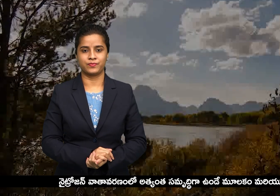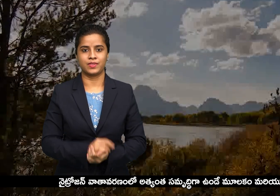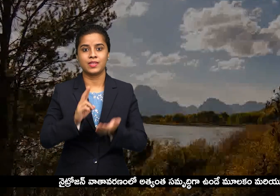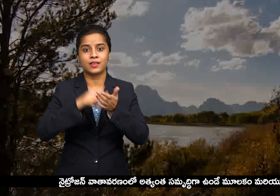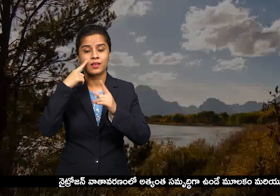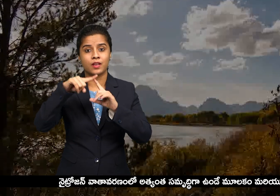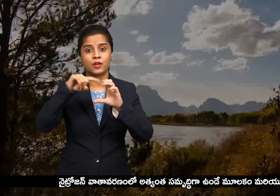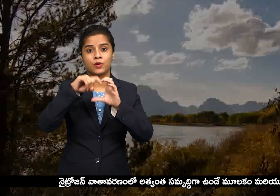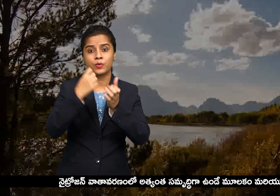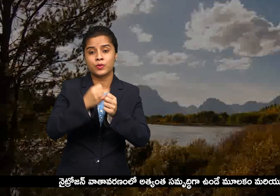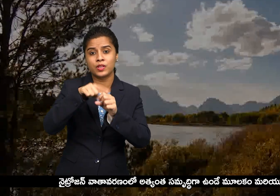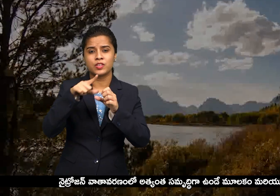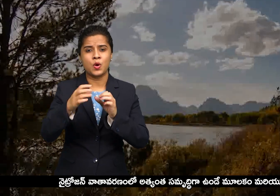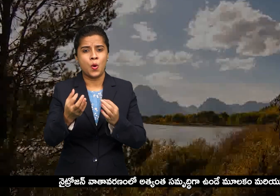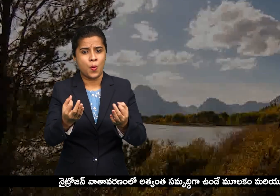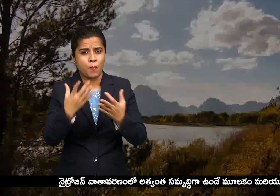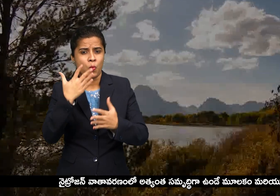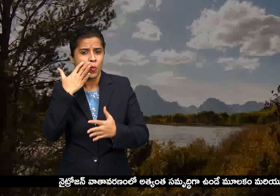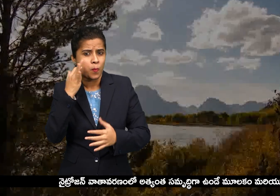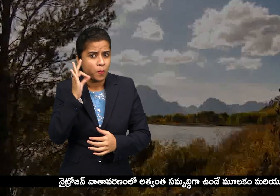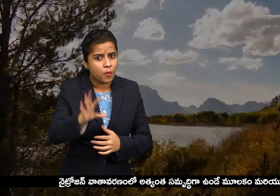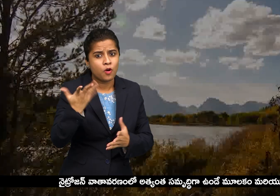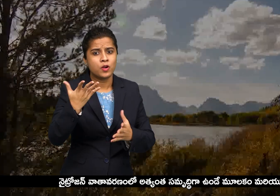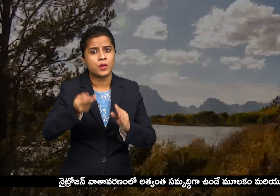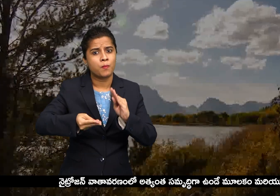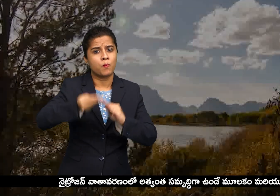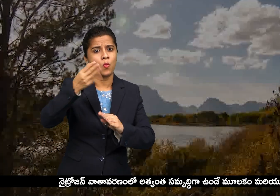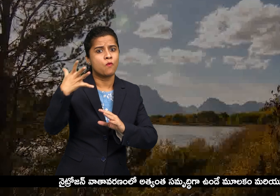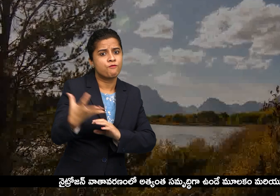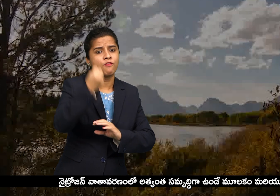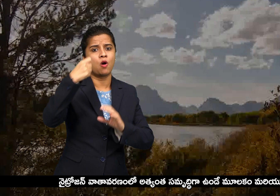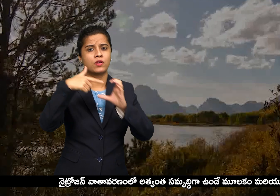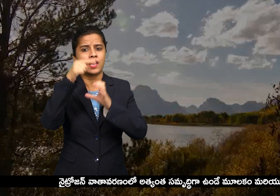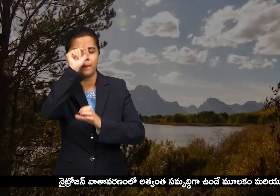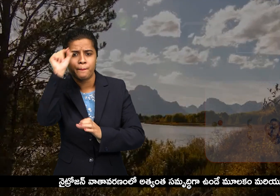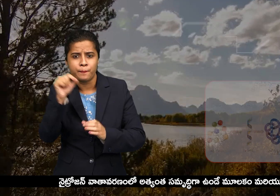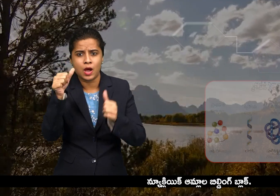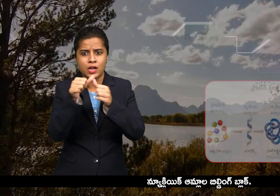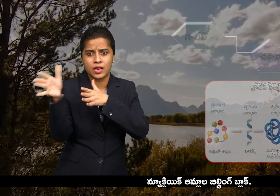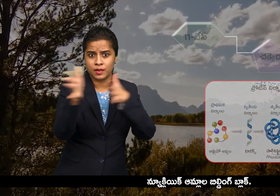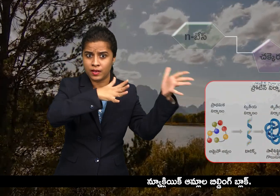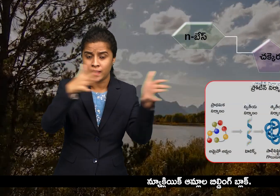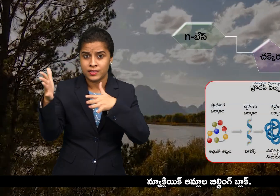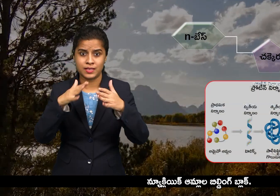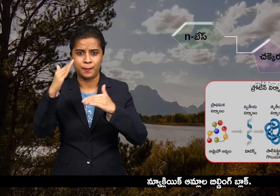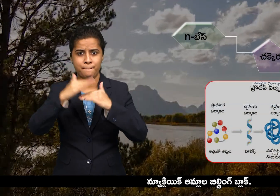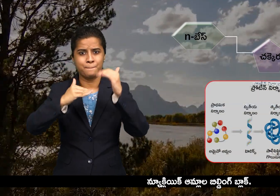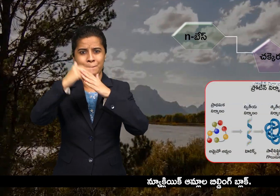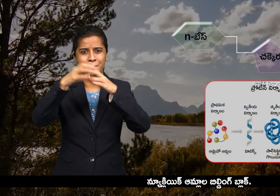నైట్రోజన్ వాతావరణంలో అత్యంత సమృద్ధిగా ఉండే మూలకం మరియు ప్రోటీన్లు మరియు న్యూక్లియిక్ ఆమ్లాల బిల్డింగ్